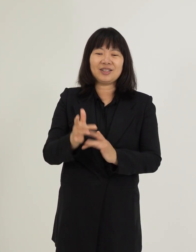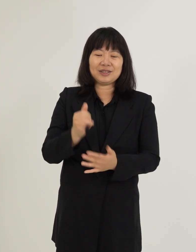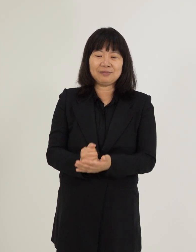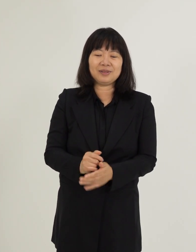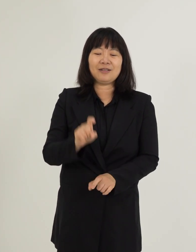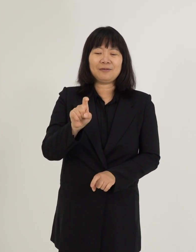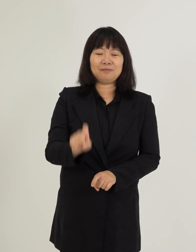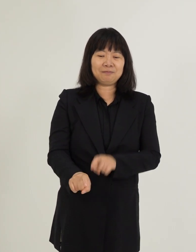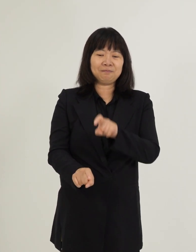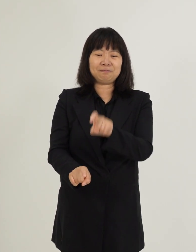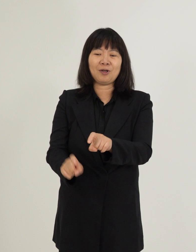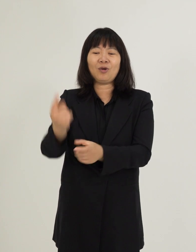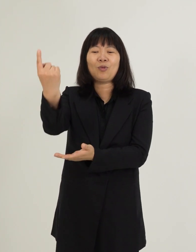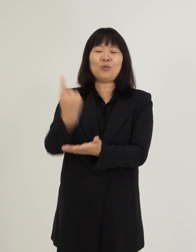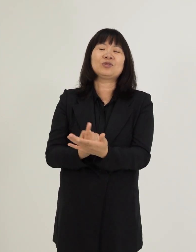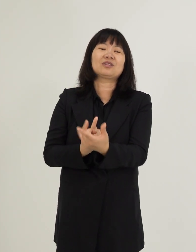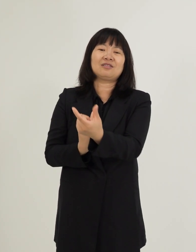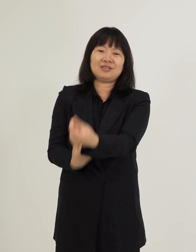걸어 들어오셨듯이